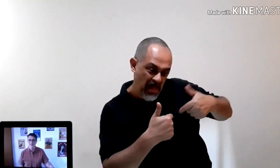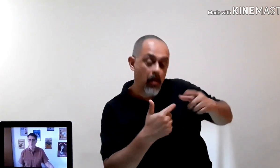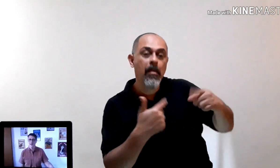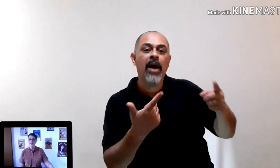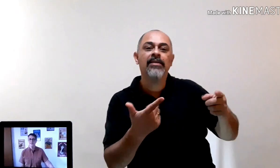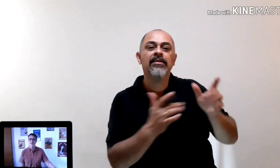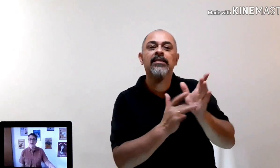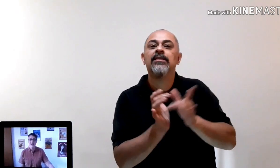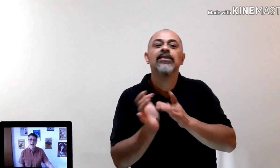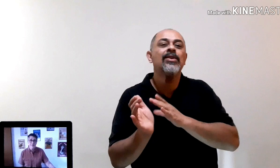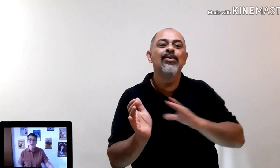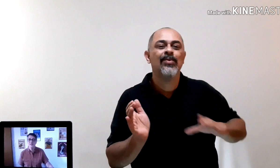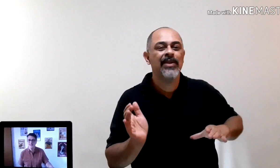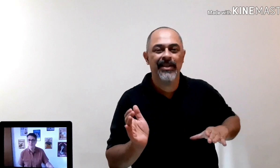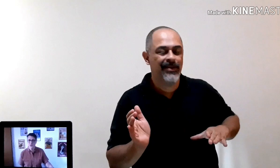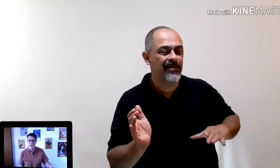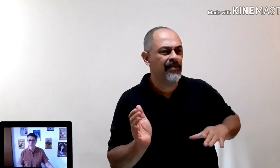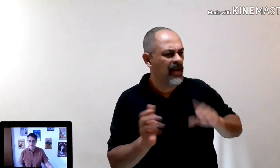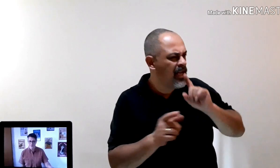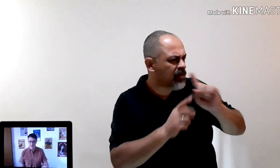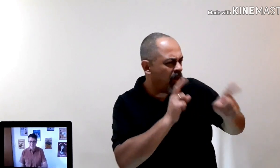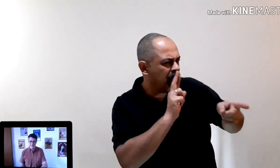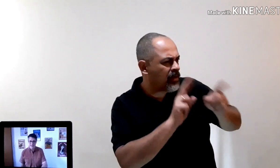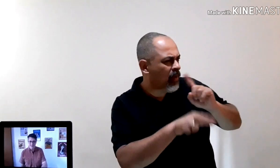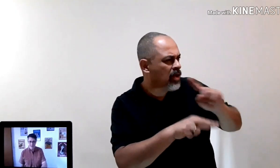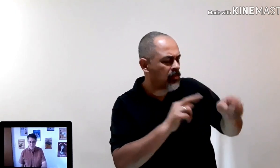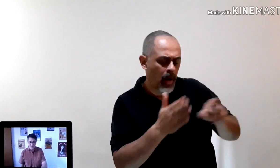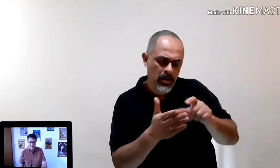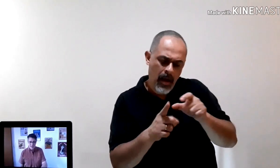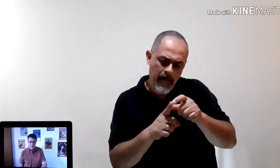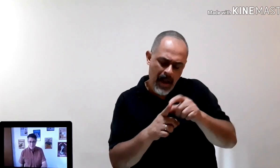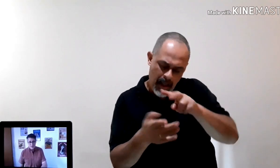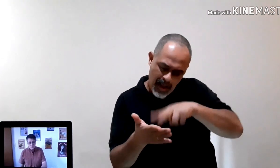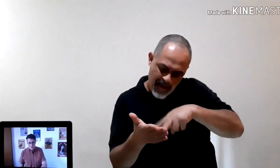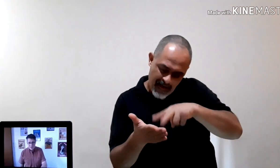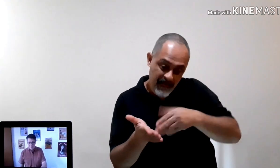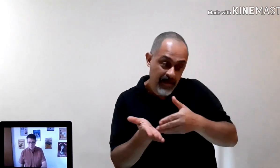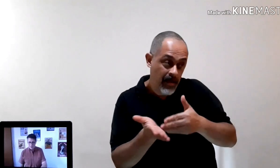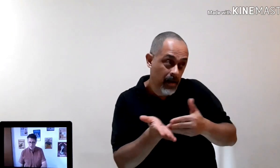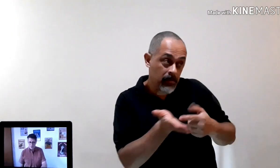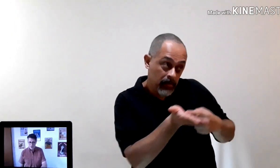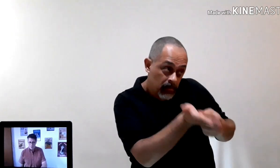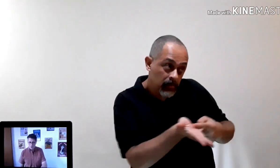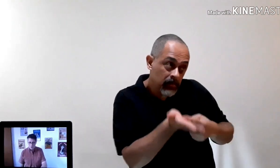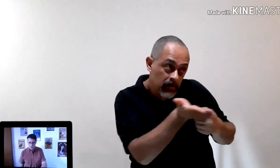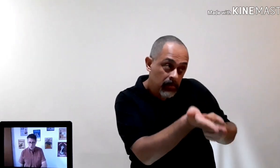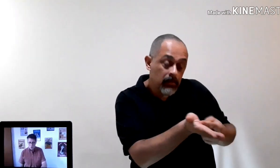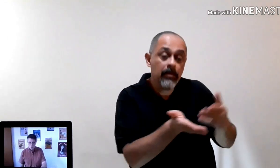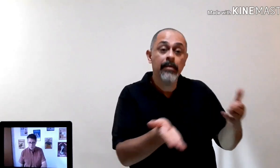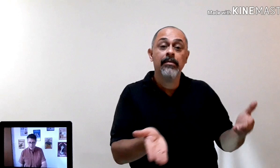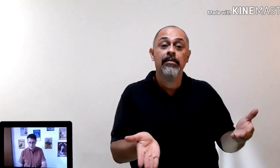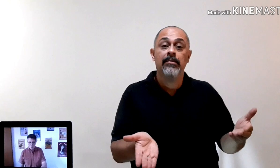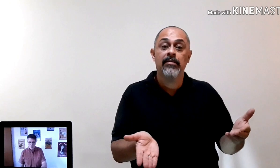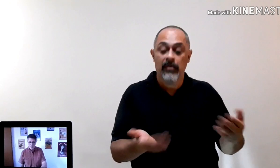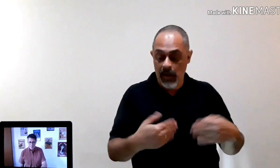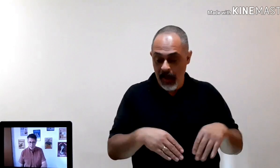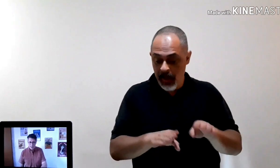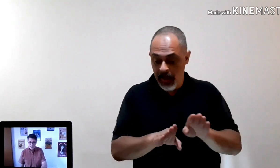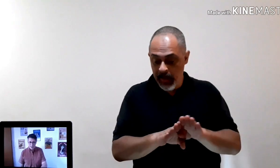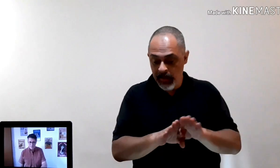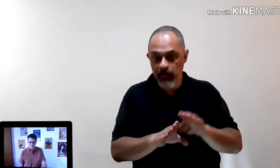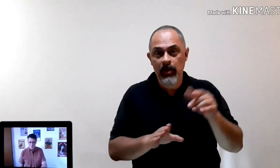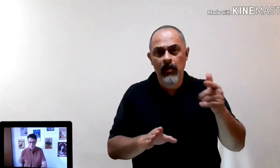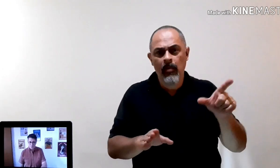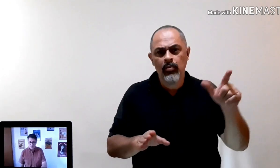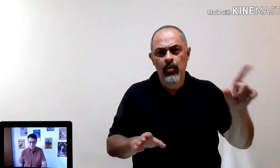palavra é a nossa base, a palavra nos dá sabedoria para enfrentar as crises. Mais uma vez, depois lá no capítulo 21 de Mateus,